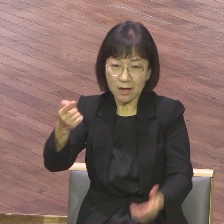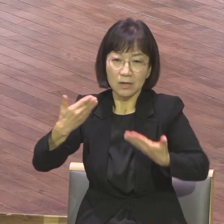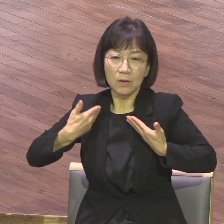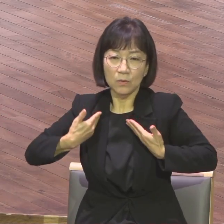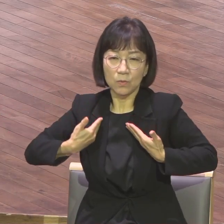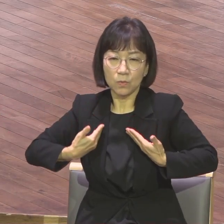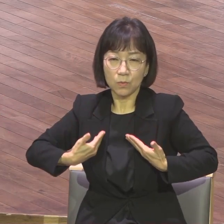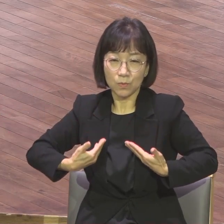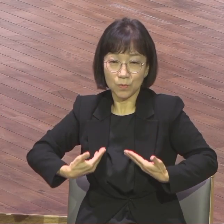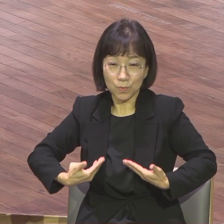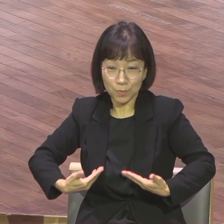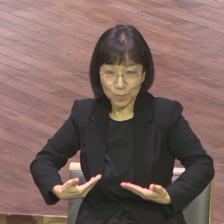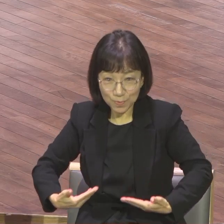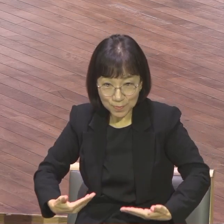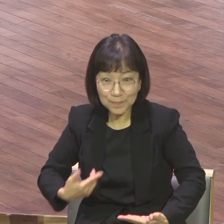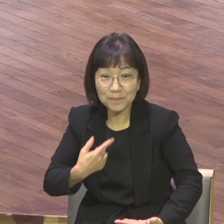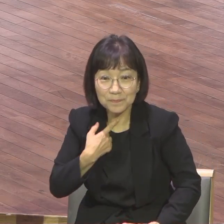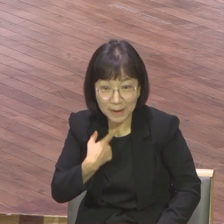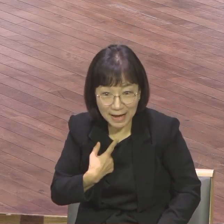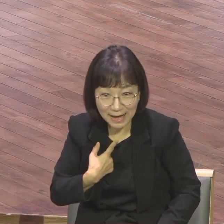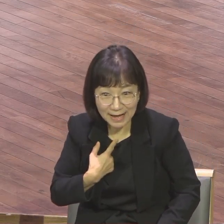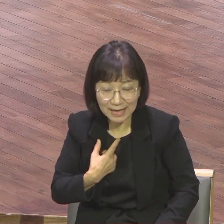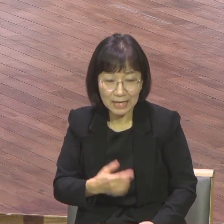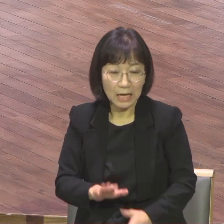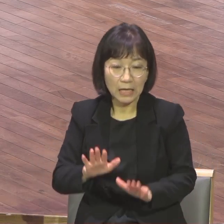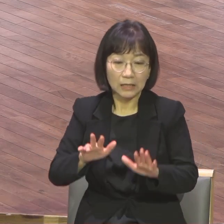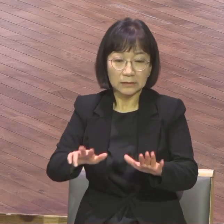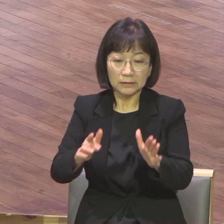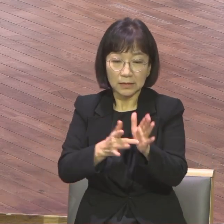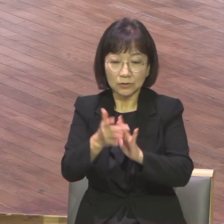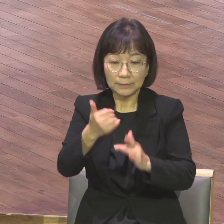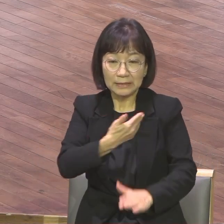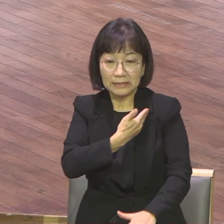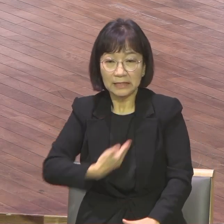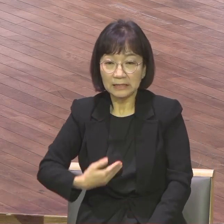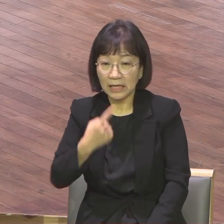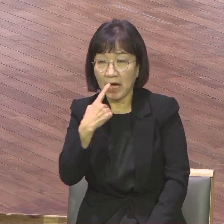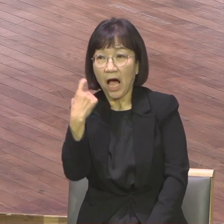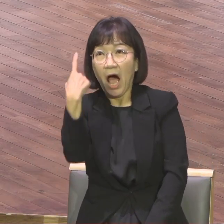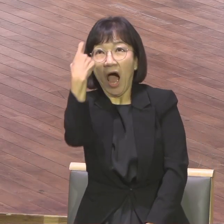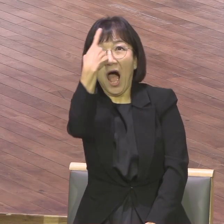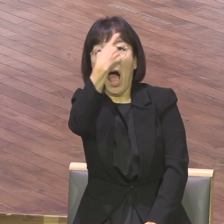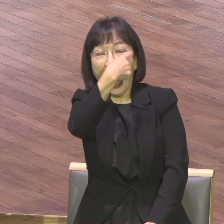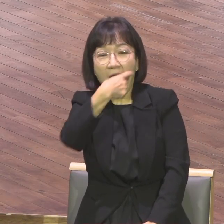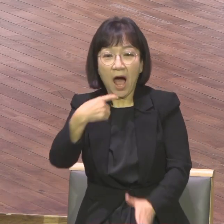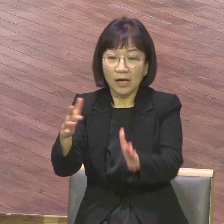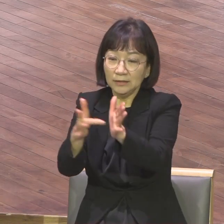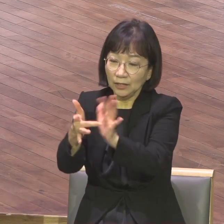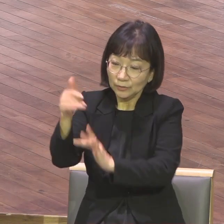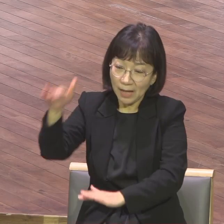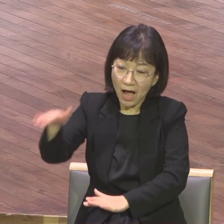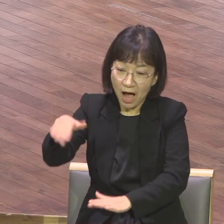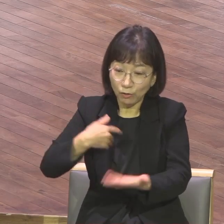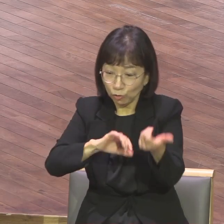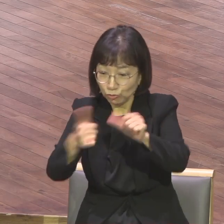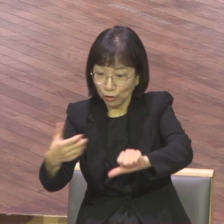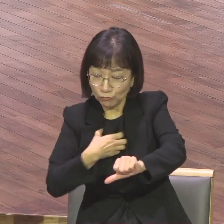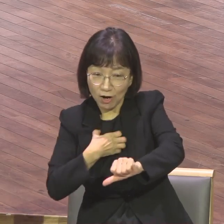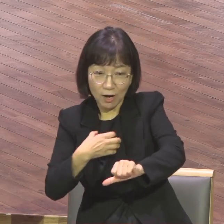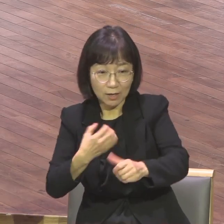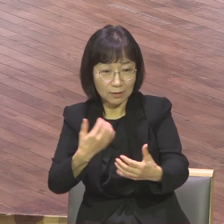지금 뭐 뭡니까? 제자들 죽을 판이야 지금. 막 죽기 직전에 예수님 지금 우리가 지금 죽게